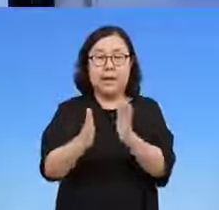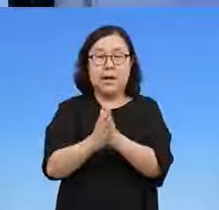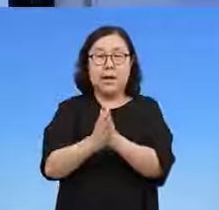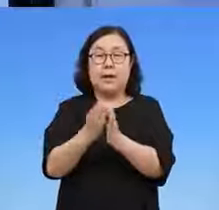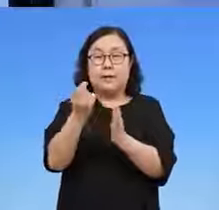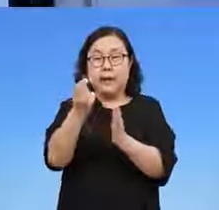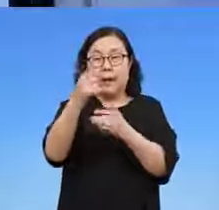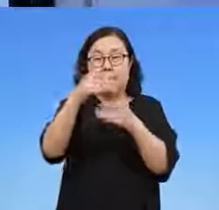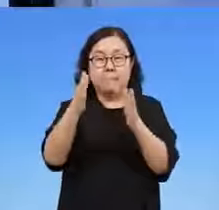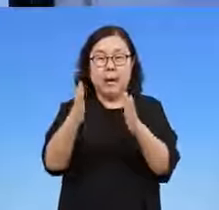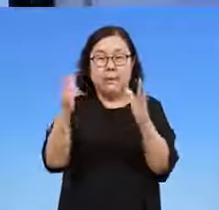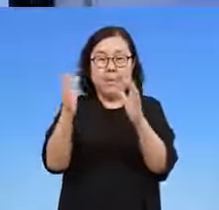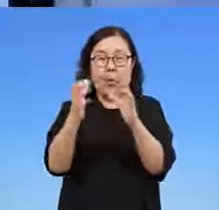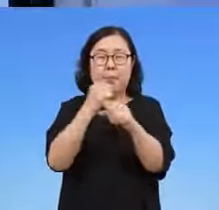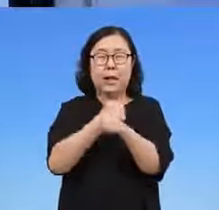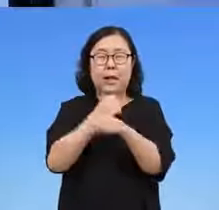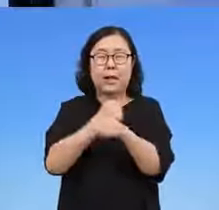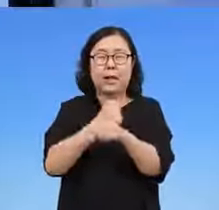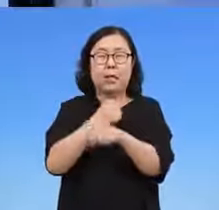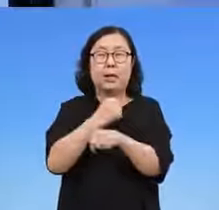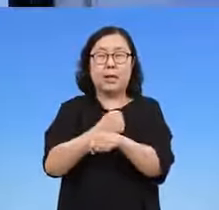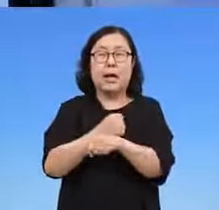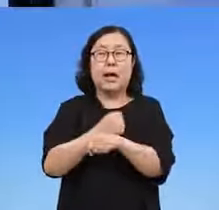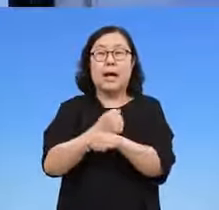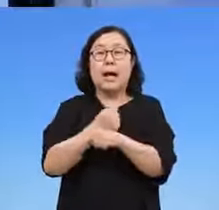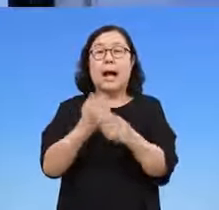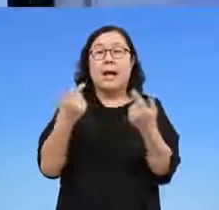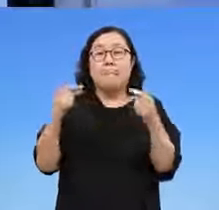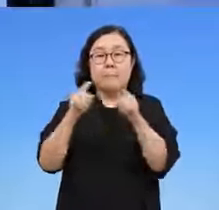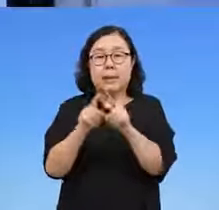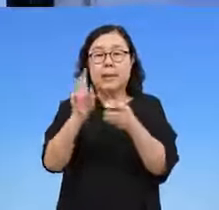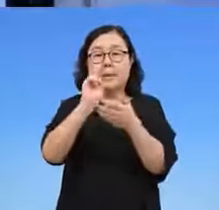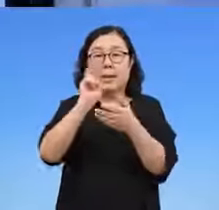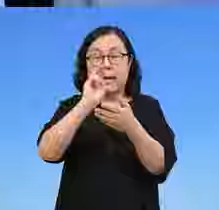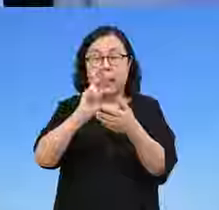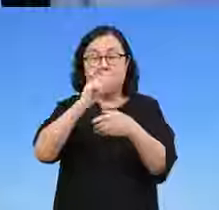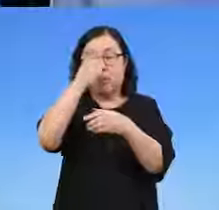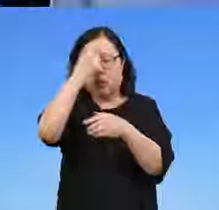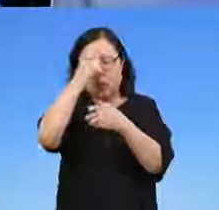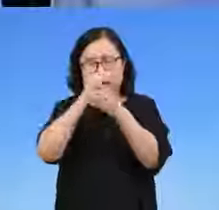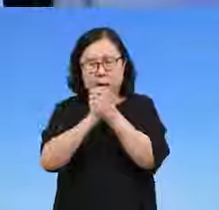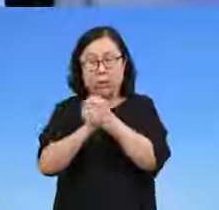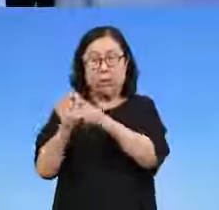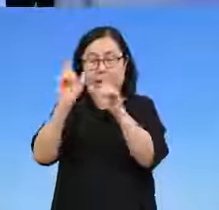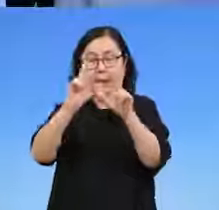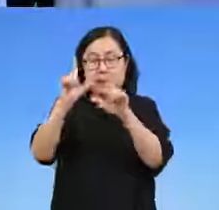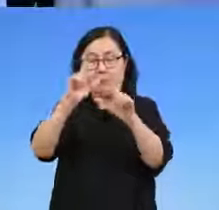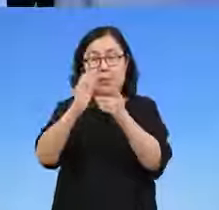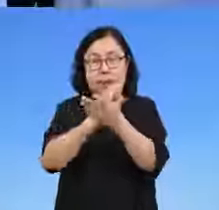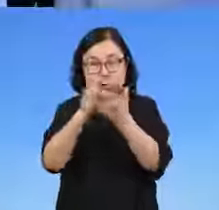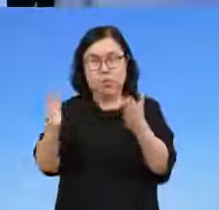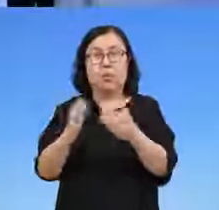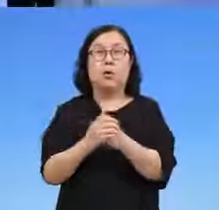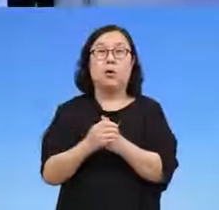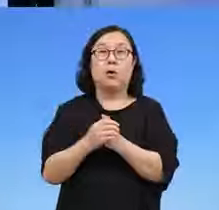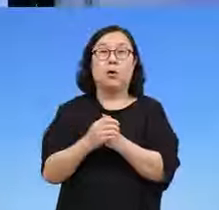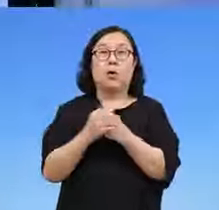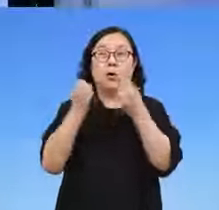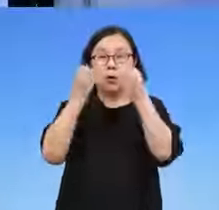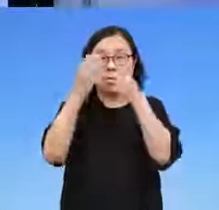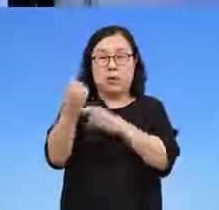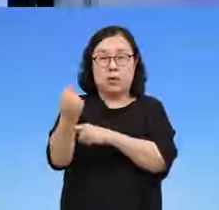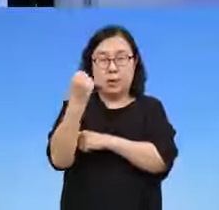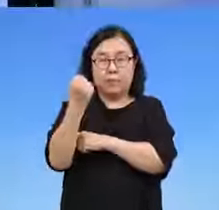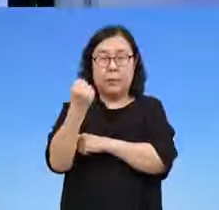모임을 갖기로 했다. 기도하고 찬양하고 삶을 나누고. 다락방 번개 모임을 취소하고 참